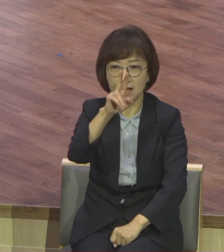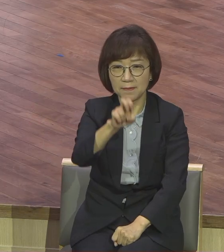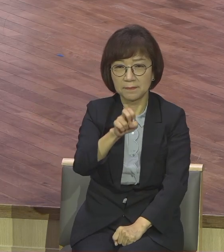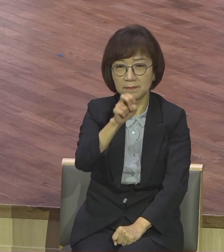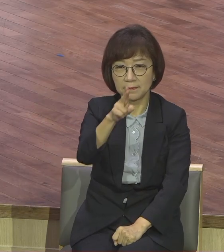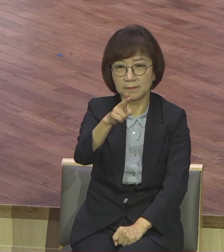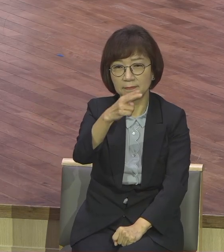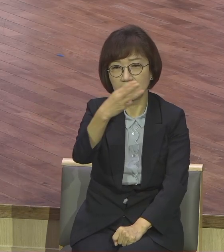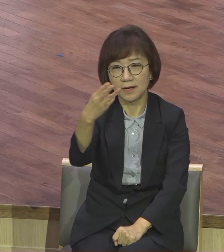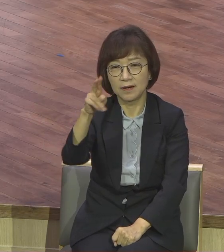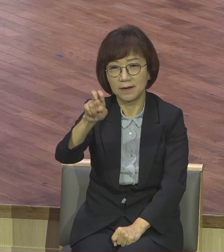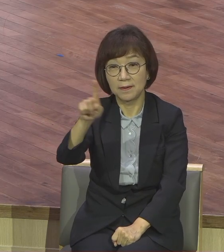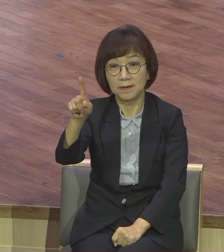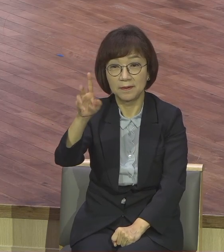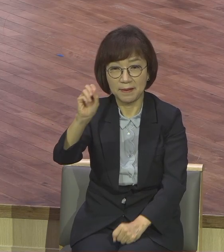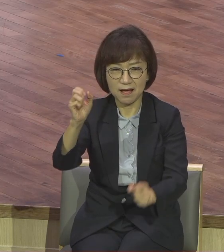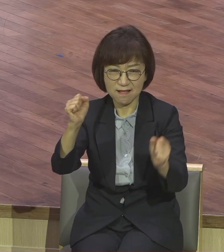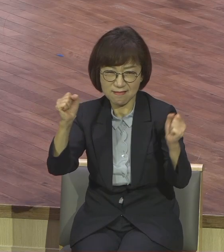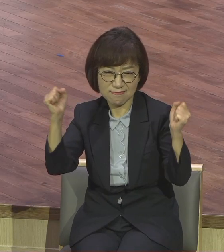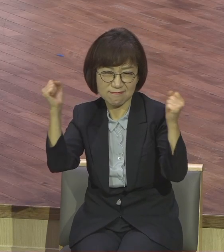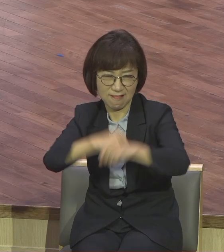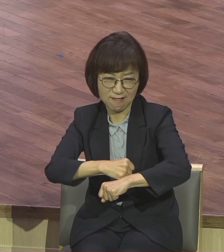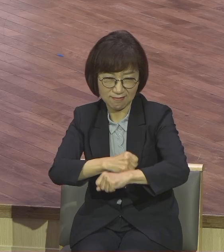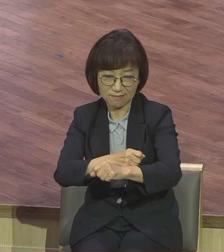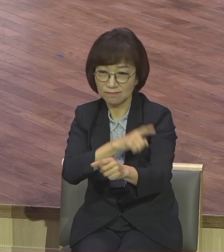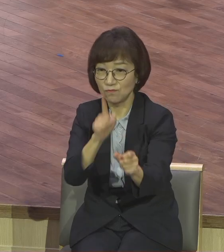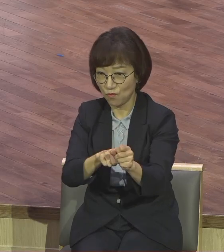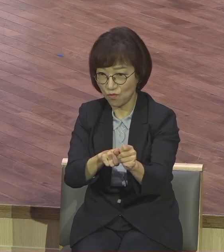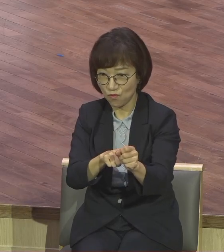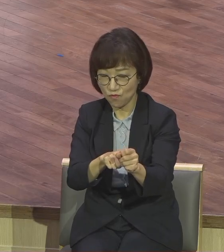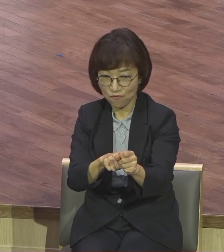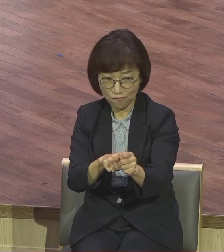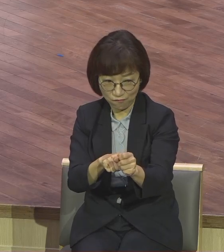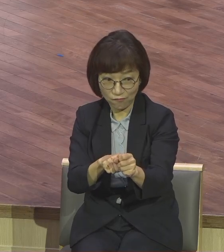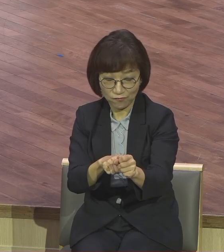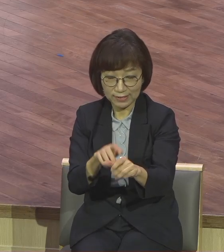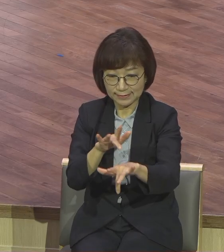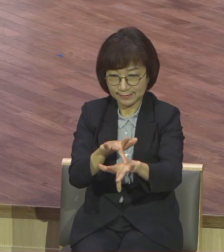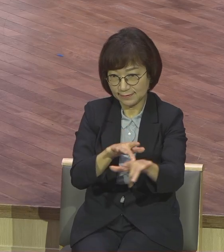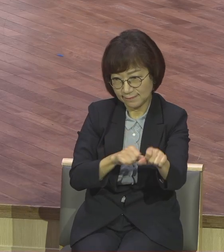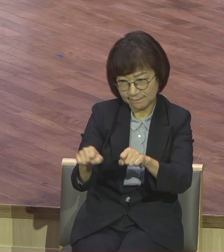멸망시키러 온 이 사단은 처절하게